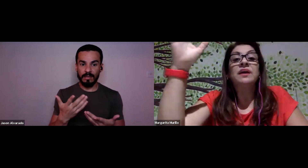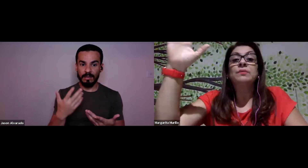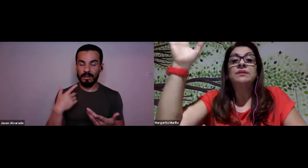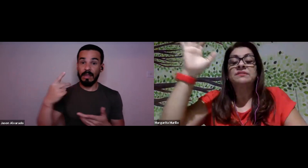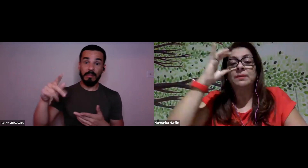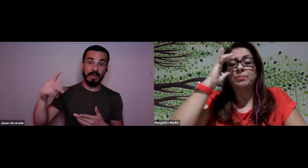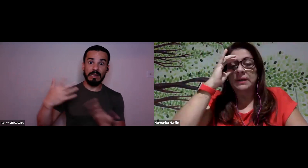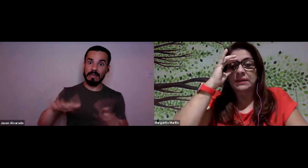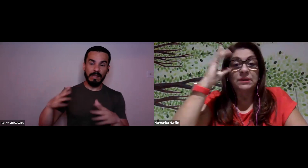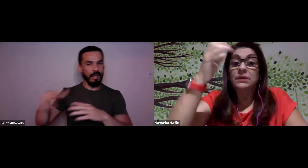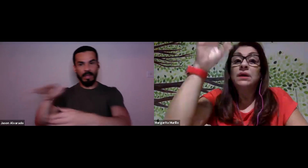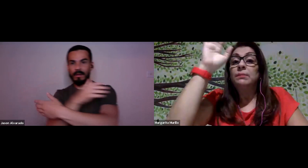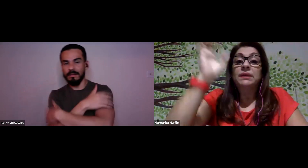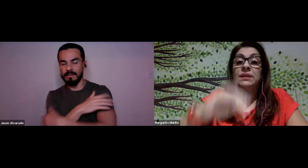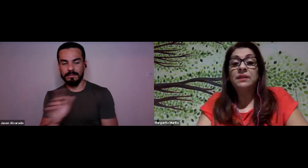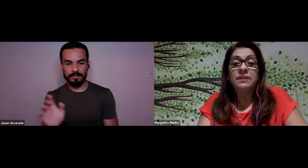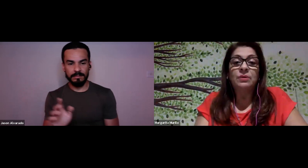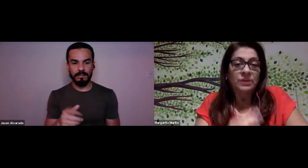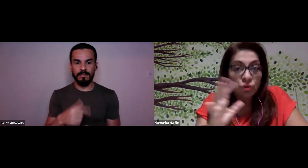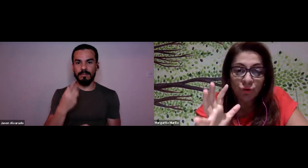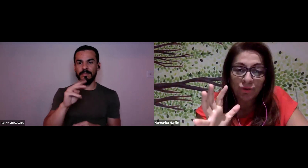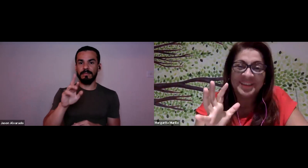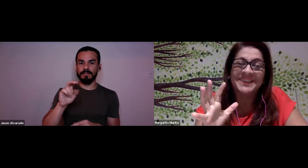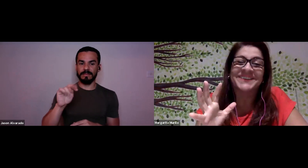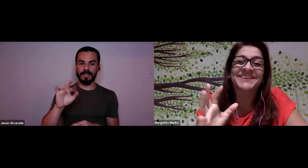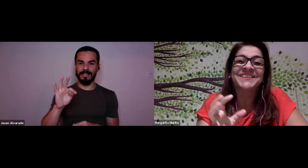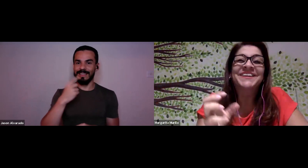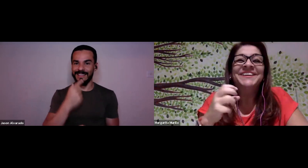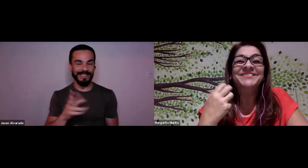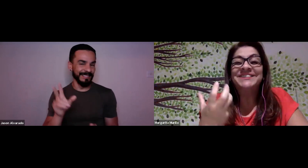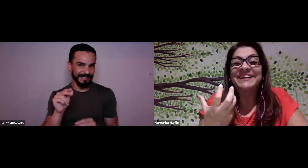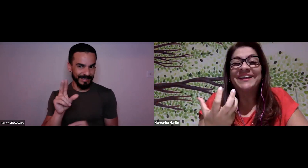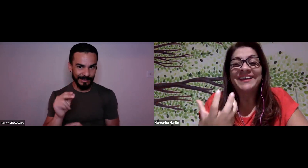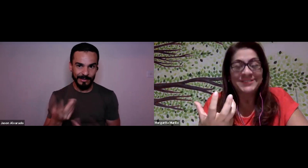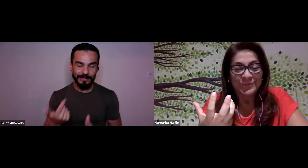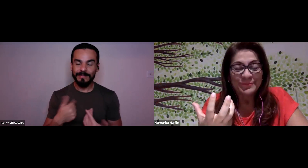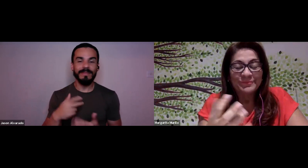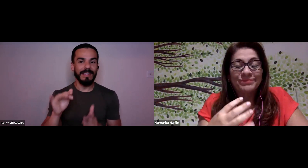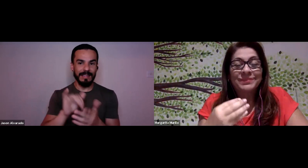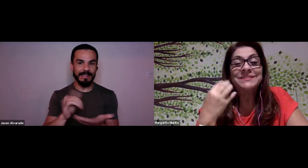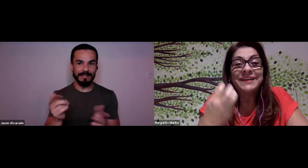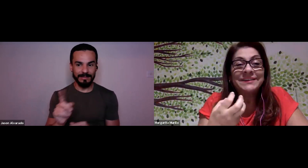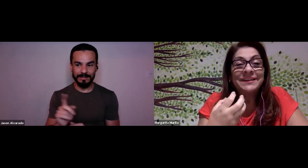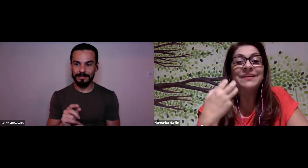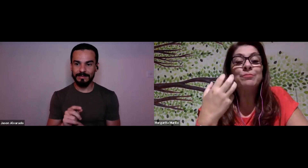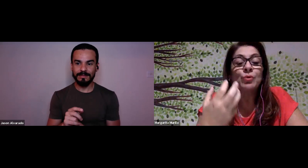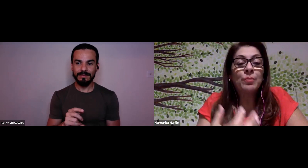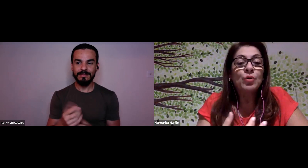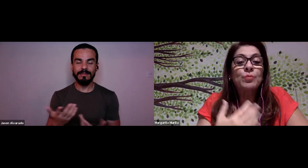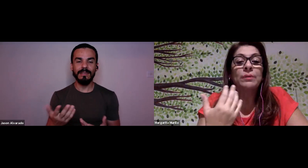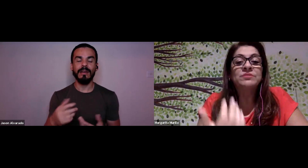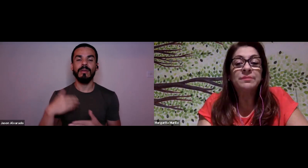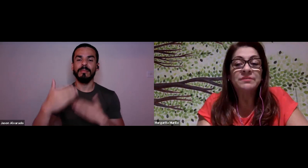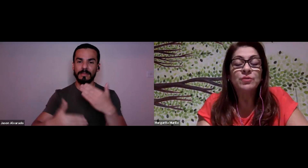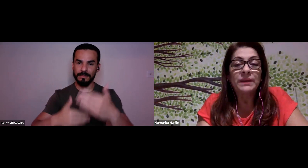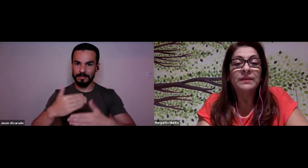riesgo Ah ya nos vamos a ir a abrazar porque la margarita dijo O sea no no se trata de eso se trata de que poco